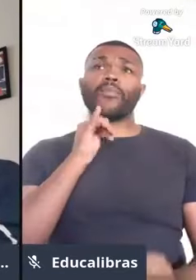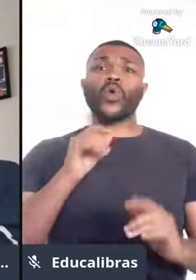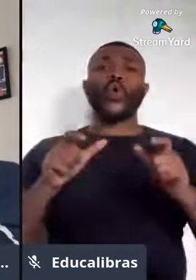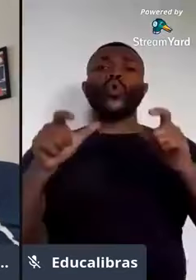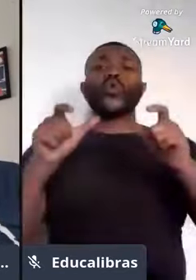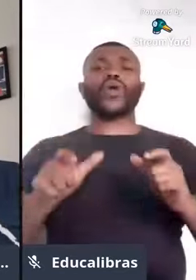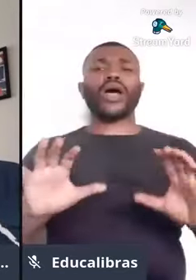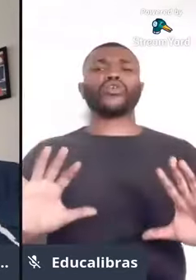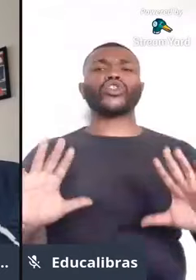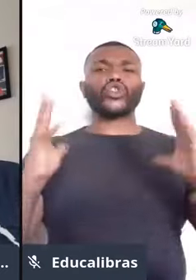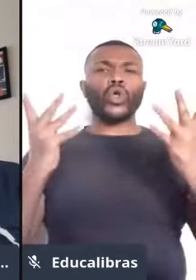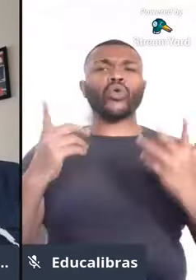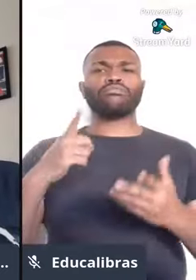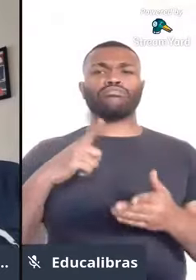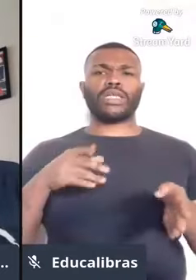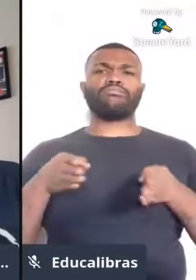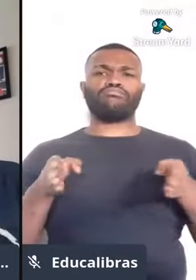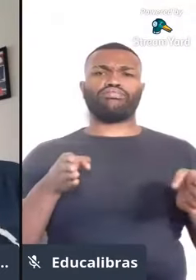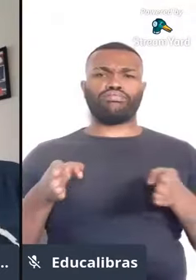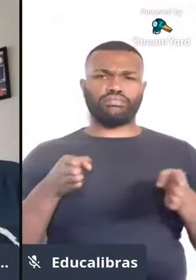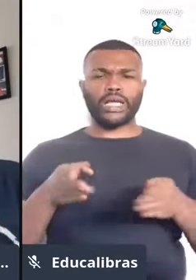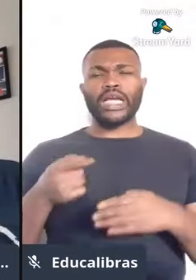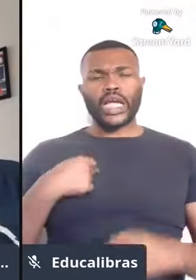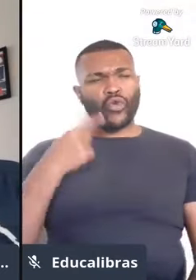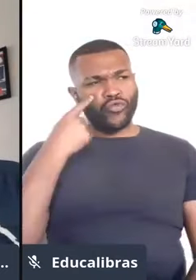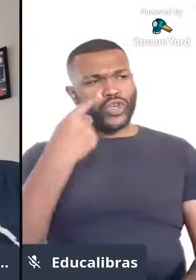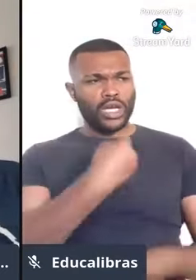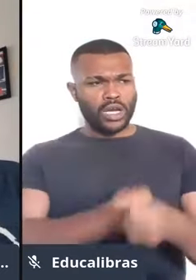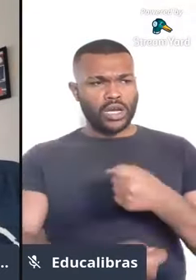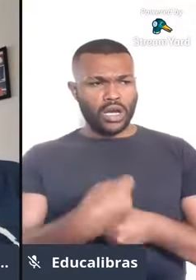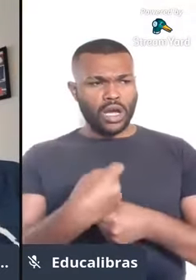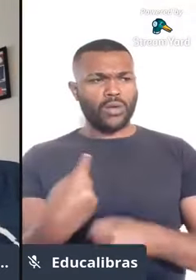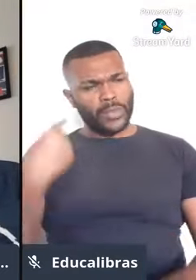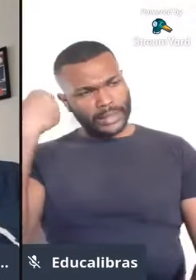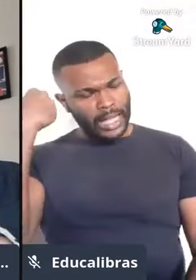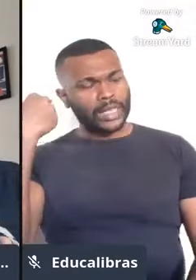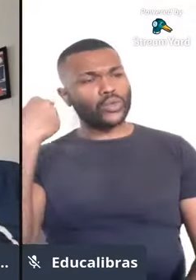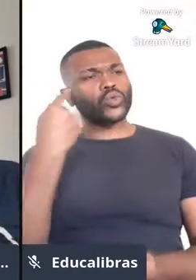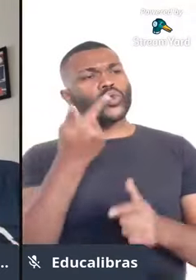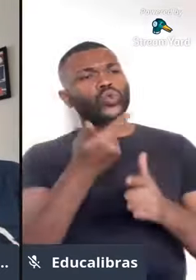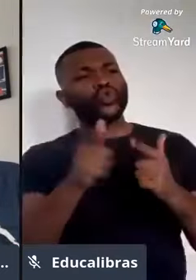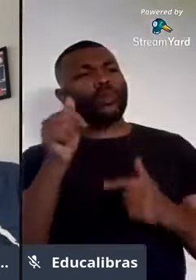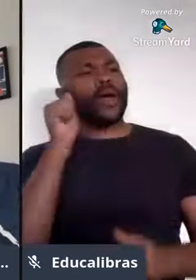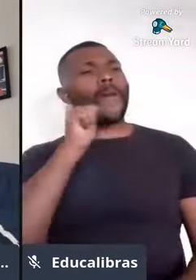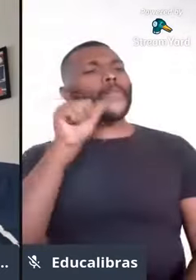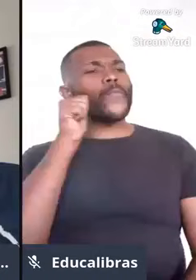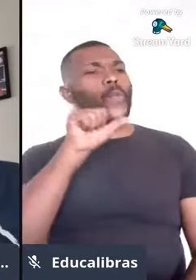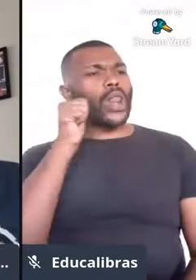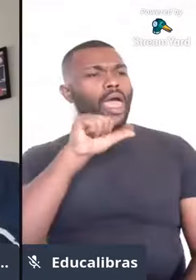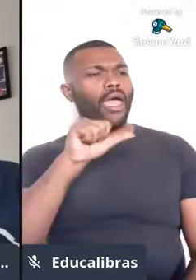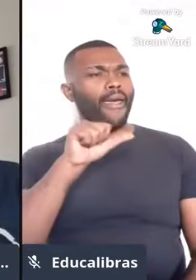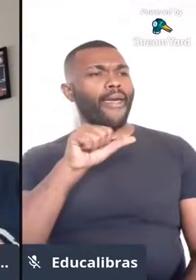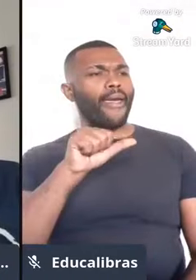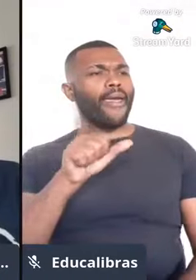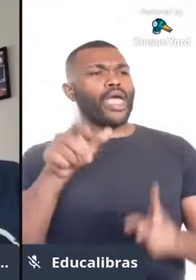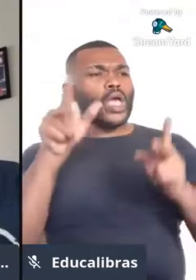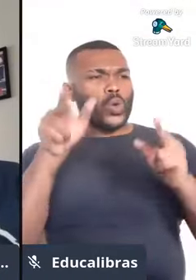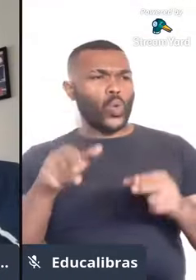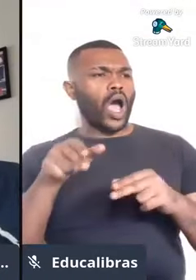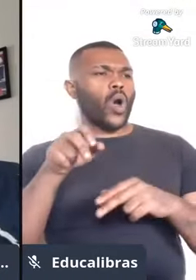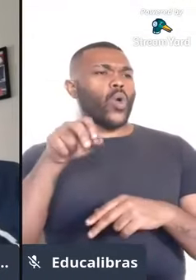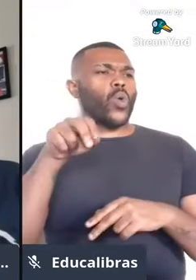mais. Eu fiz uma matéria ano passado sobre uma moça que, inclusive, tem a mesma condição neurológica que eu, tem a síndrome